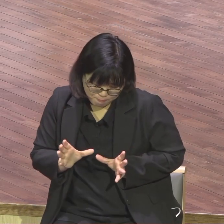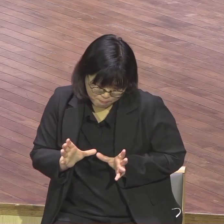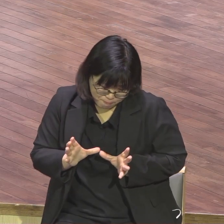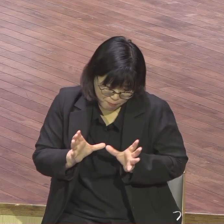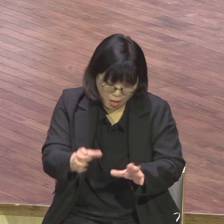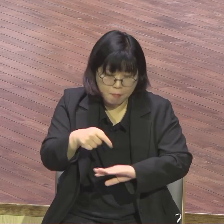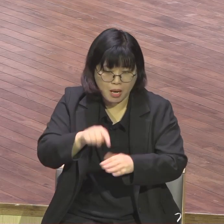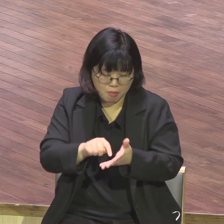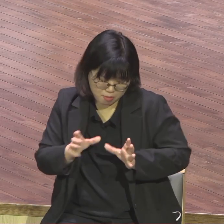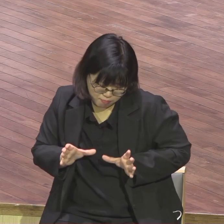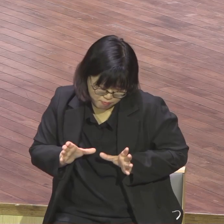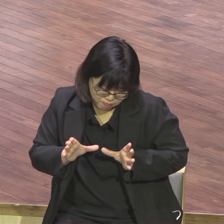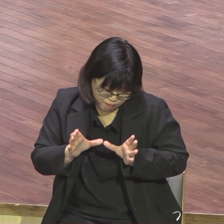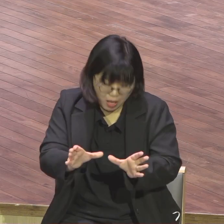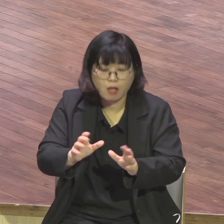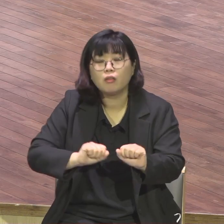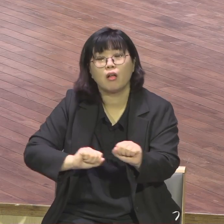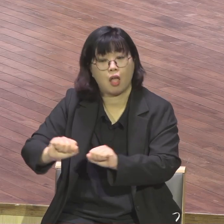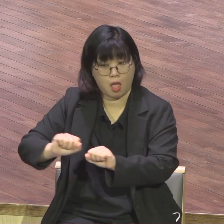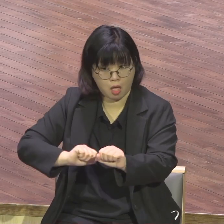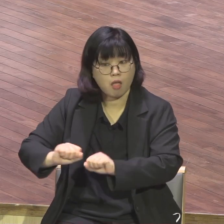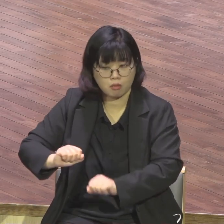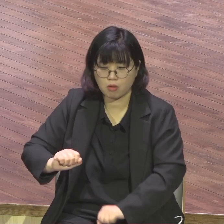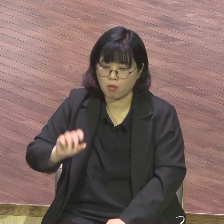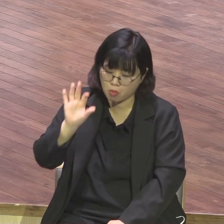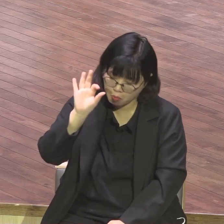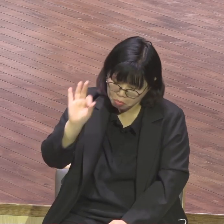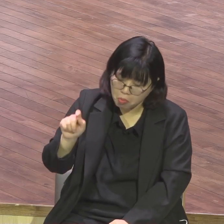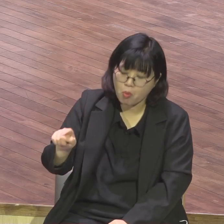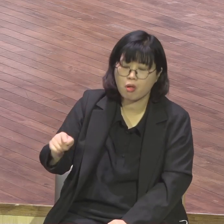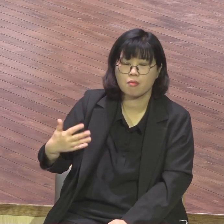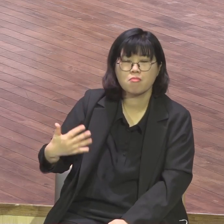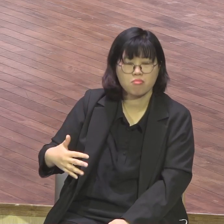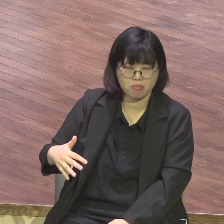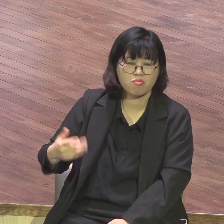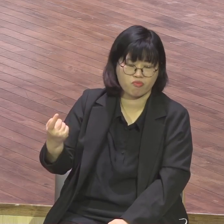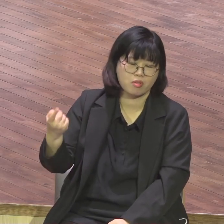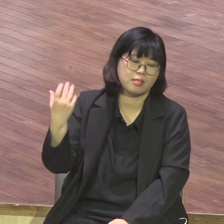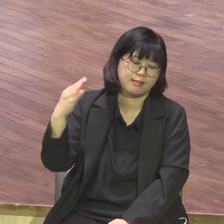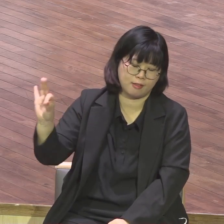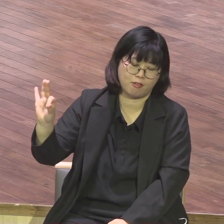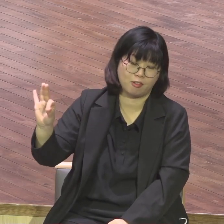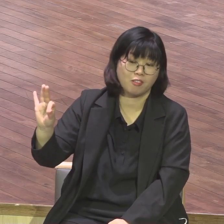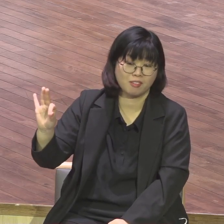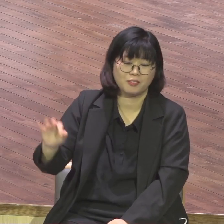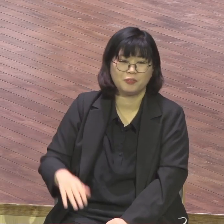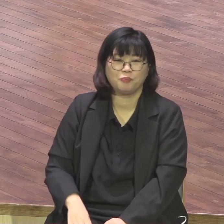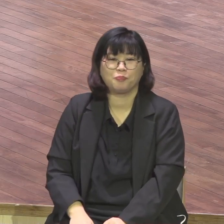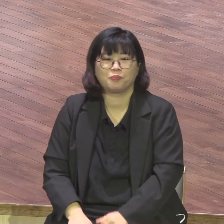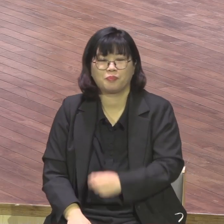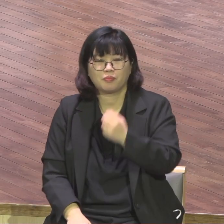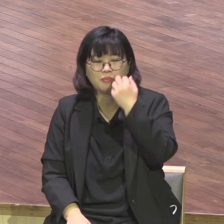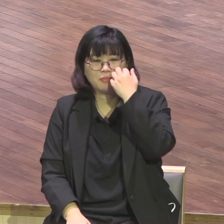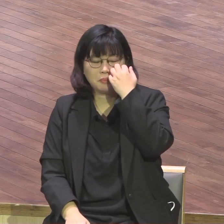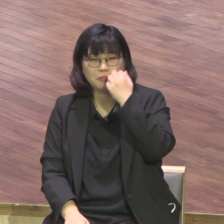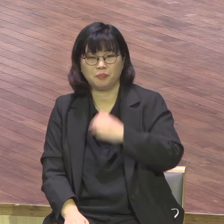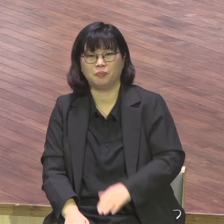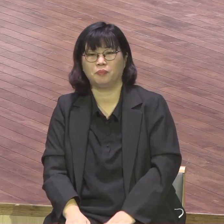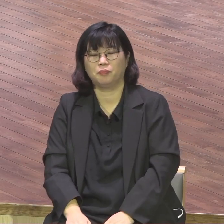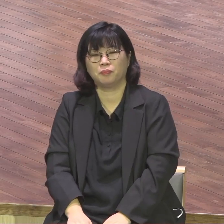즉시로. 어떻게 이럴 수가 있는가? 에바브로디도에게는요 뭐가 있었냐?